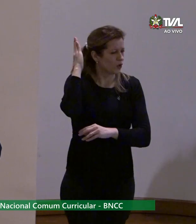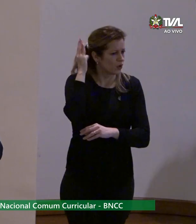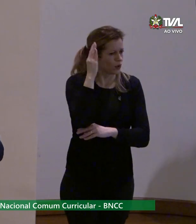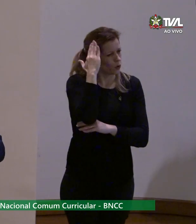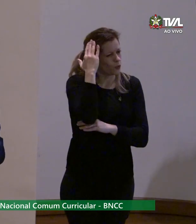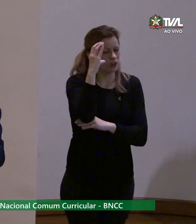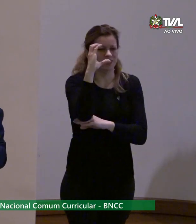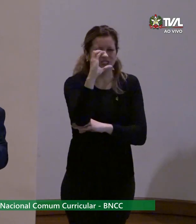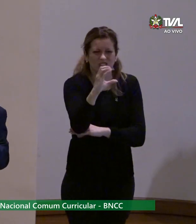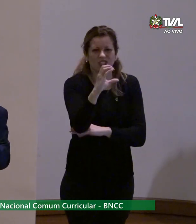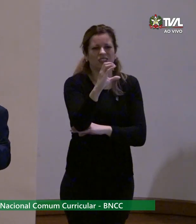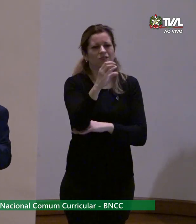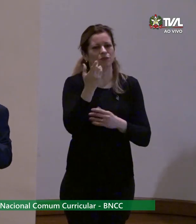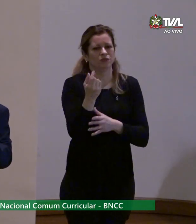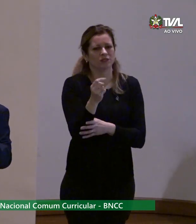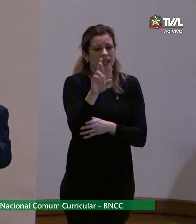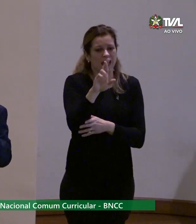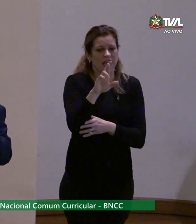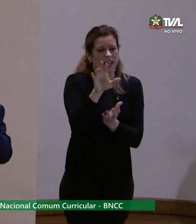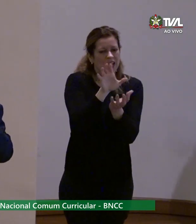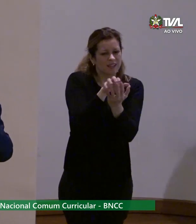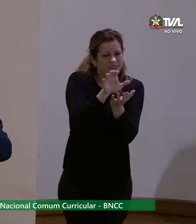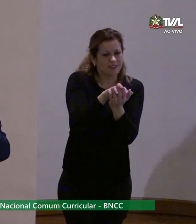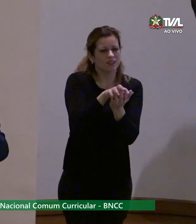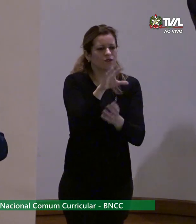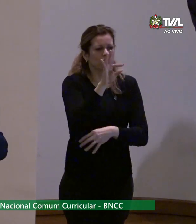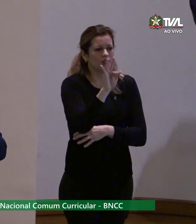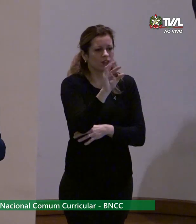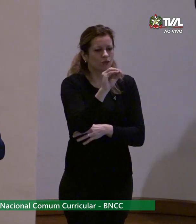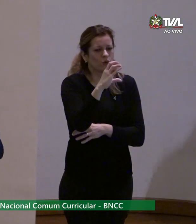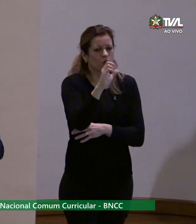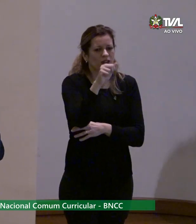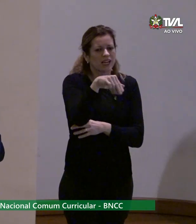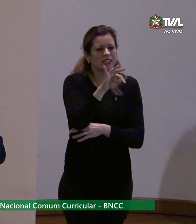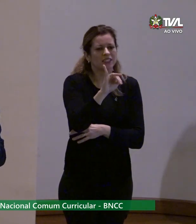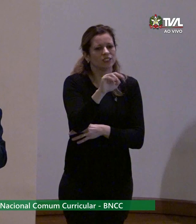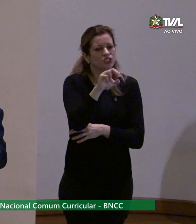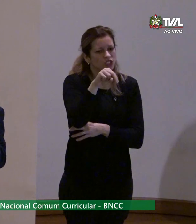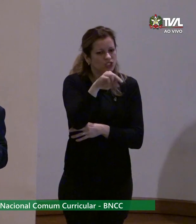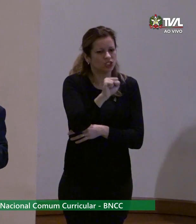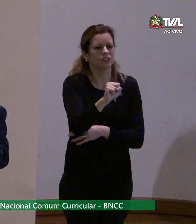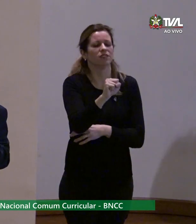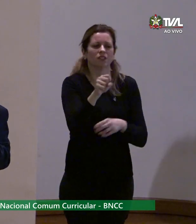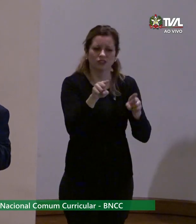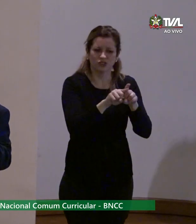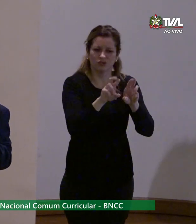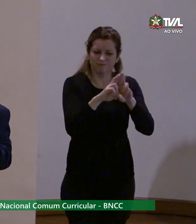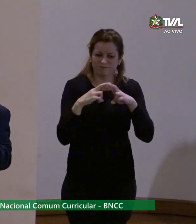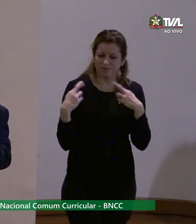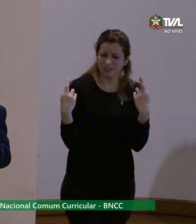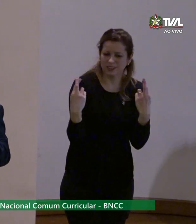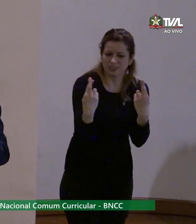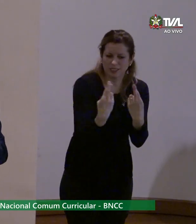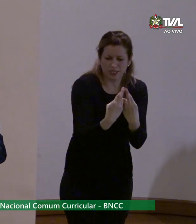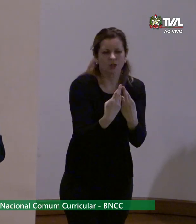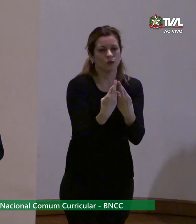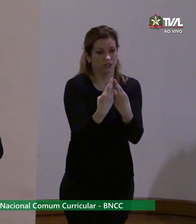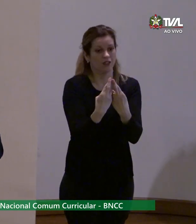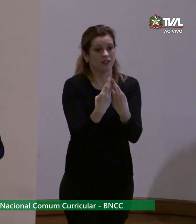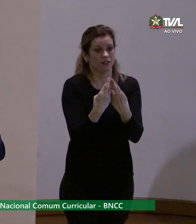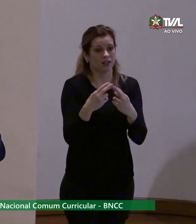Recife e Tocantins onde a gente se reúne uma vez por mês agora no mês de junho vai ser em